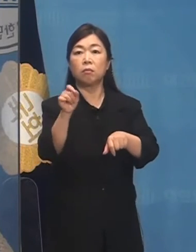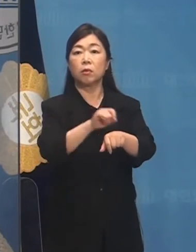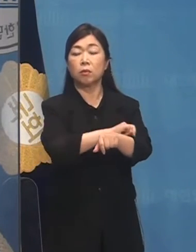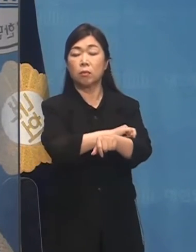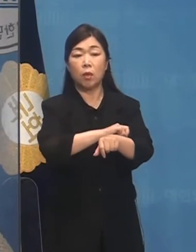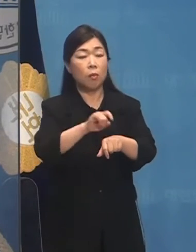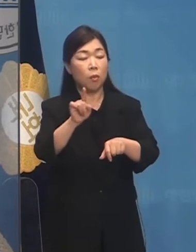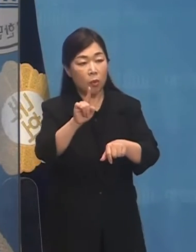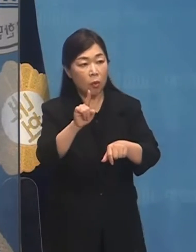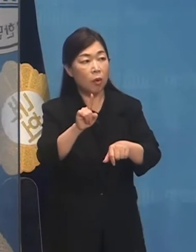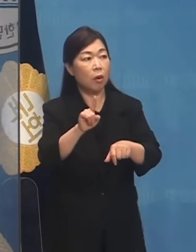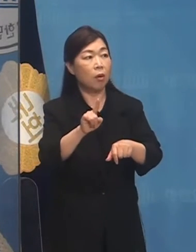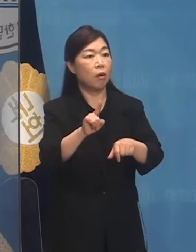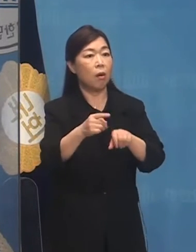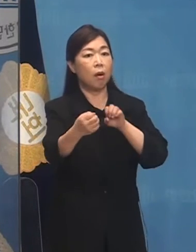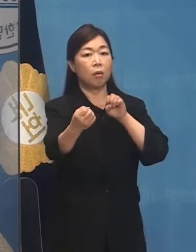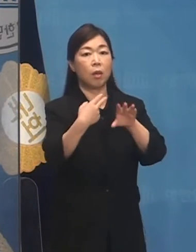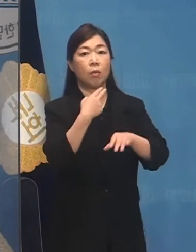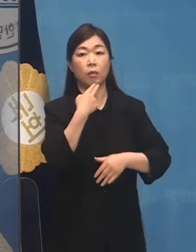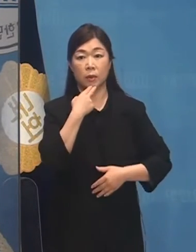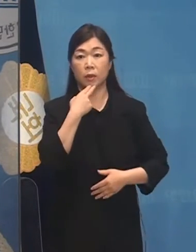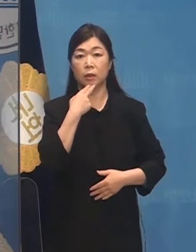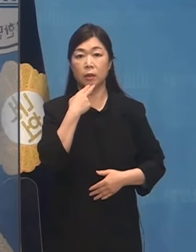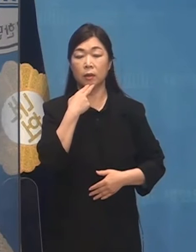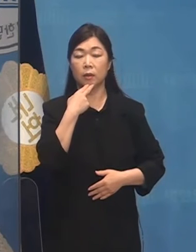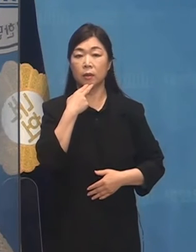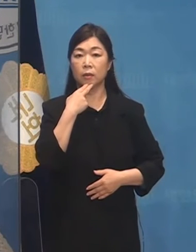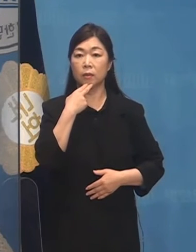아무런 답변이 없이